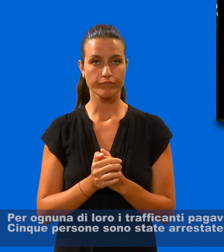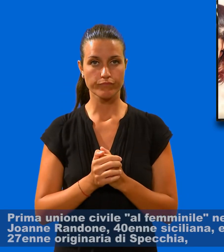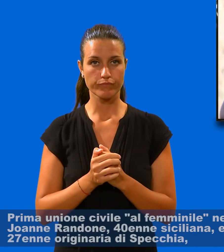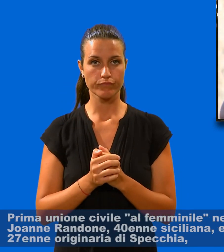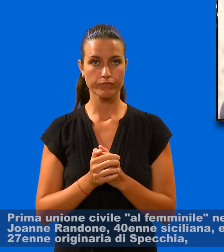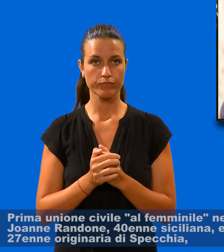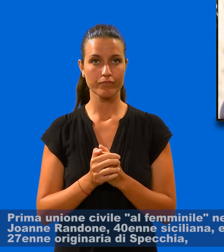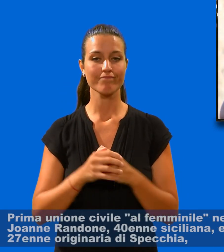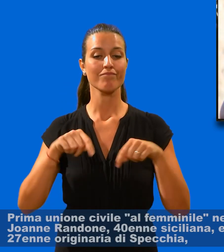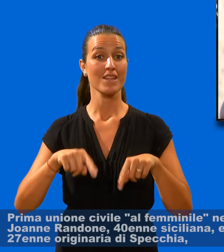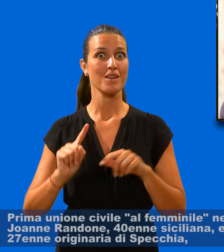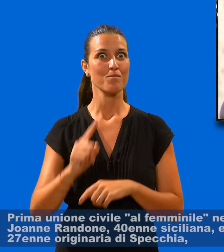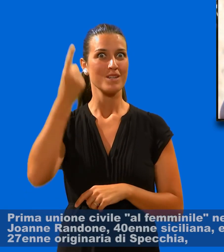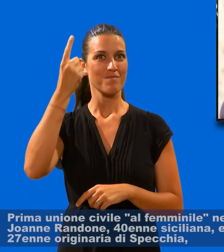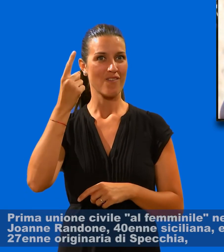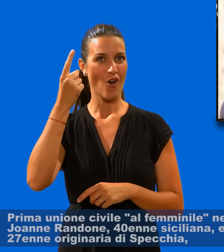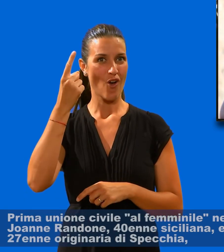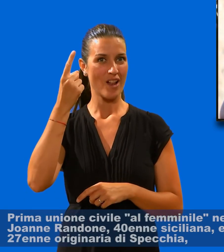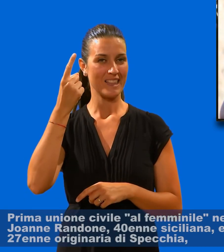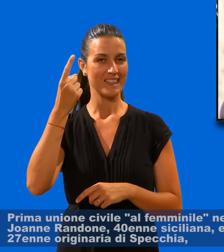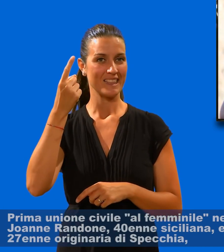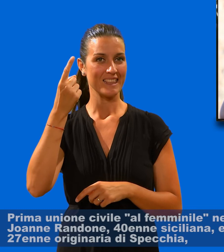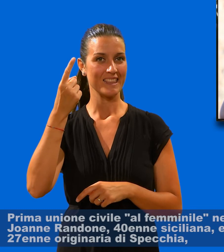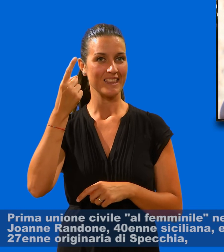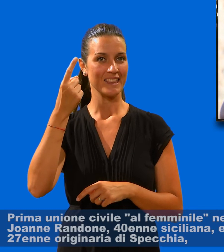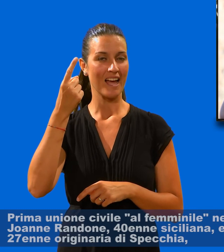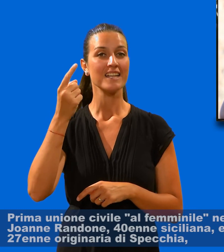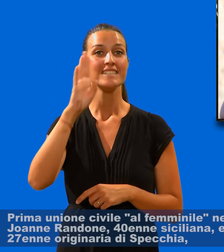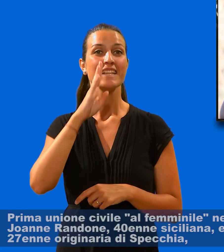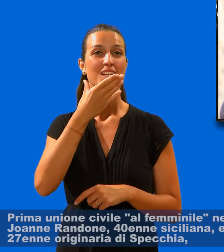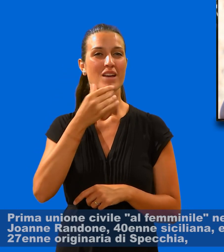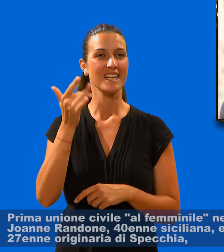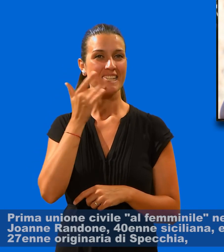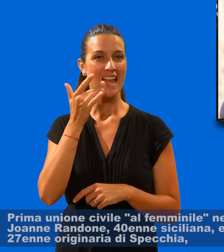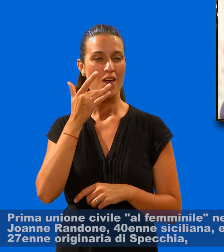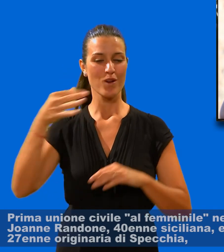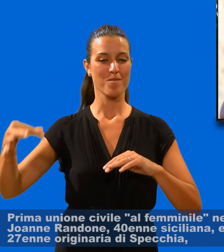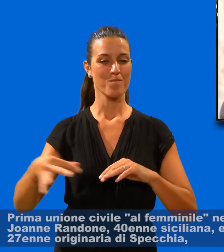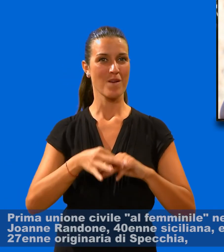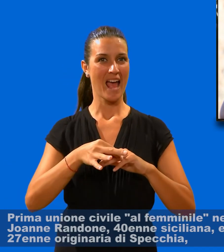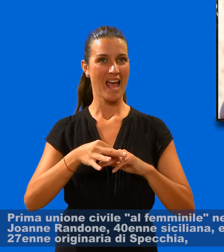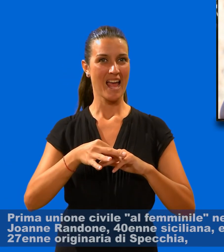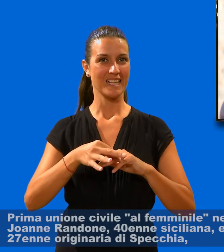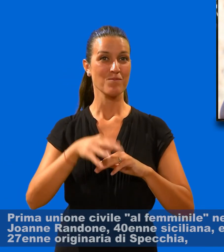prima unione civile al femminile nel capo di leuca giovanni